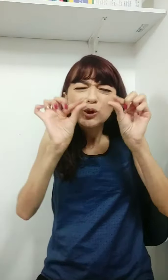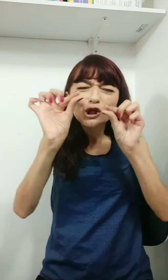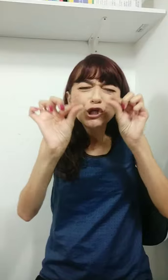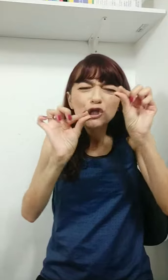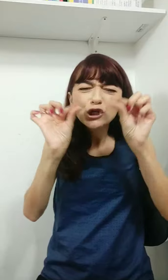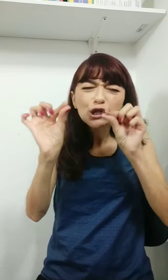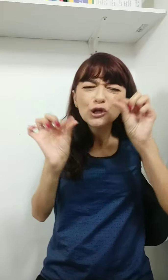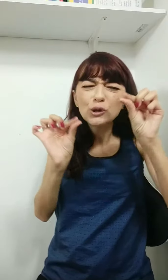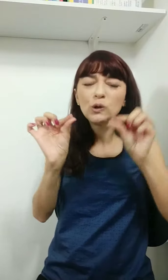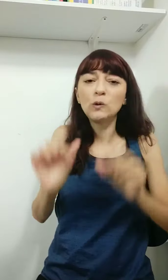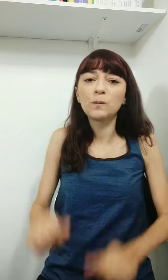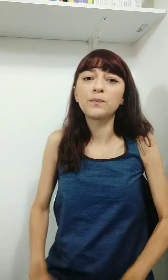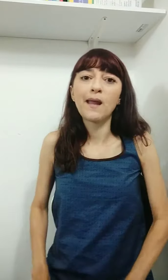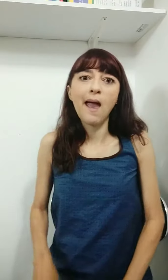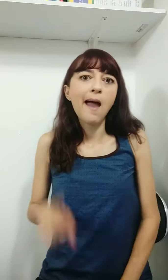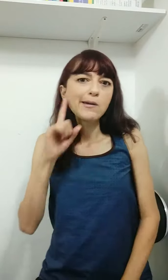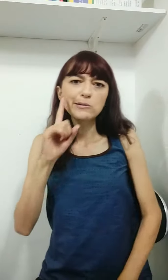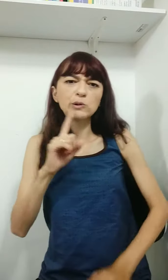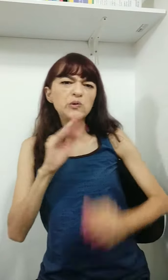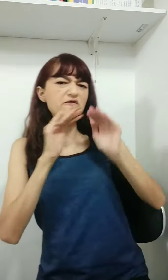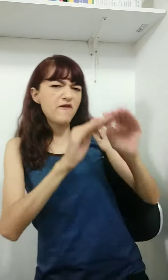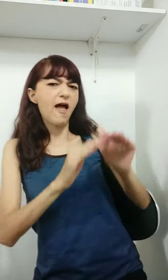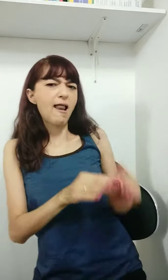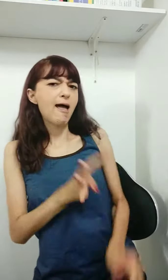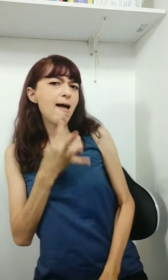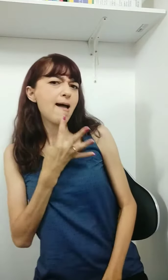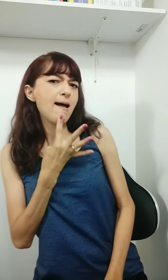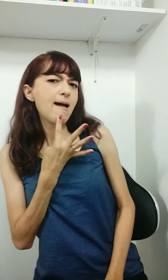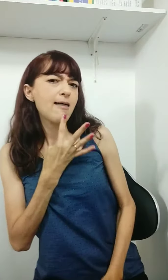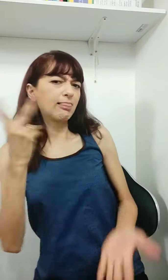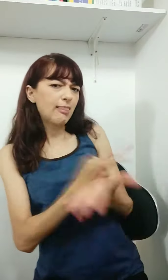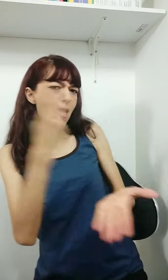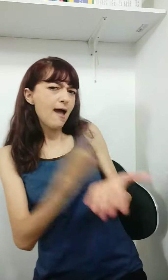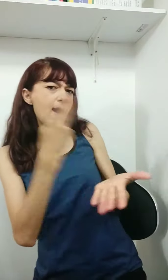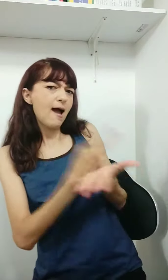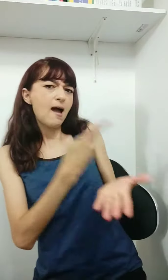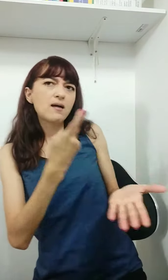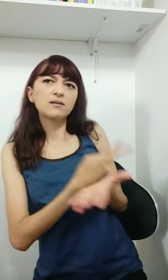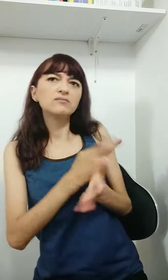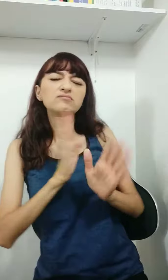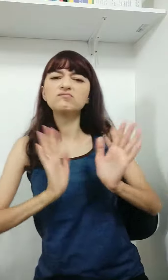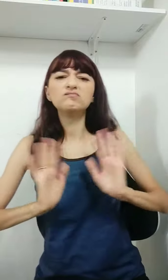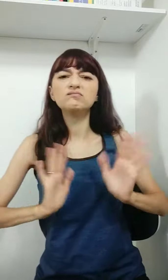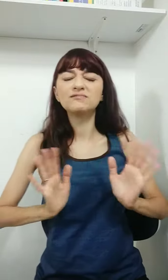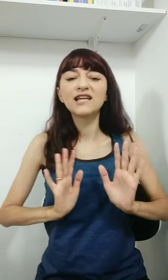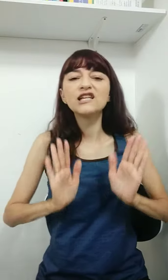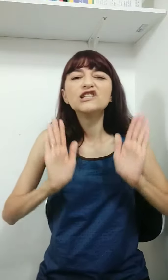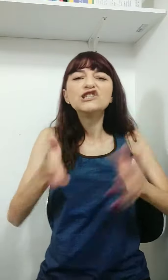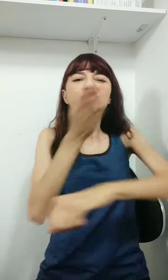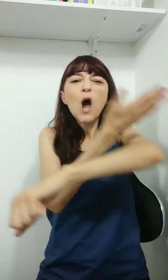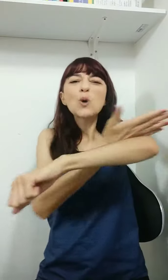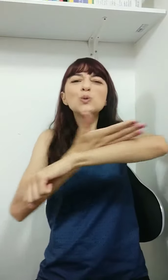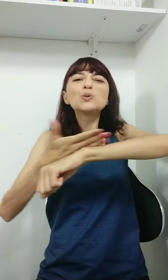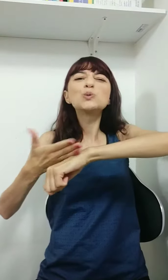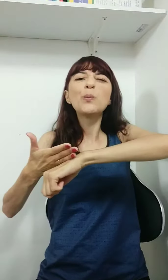mudança tão peculiar, tão simples, mas que não atrapalha o significado. Ah, não, você está errado de fazer assim, desse jeito. Não, gente.